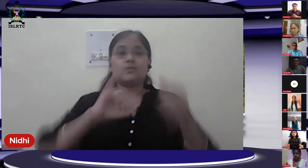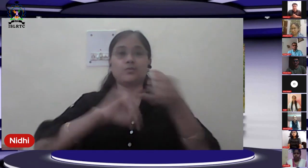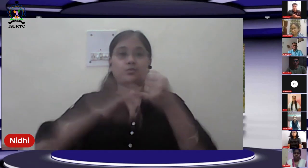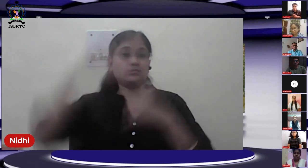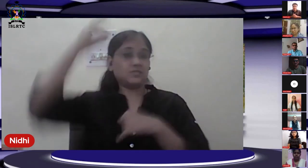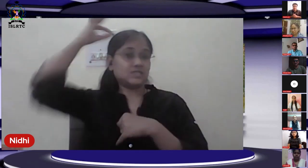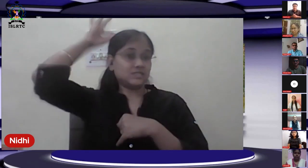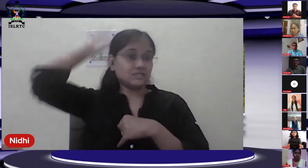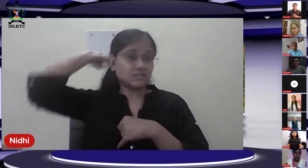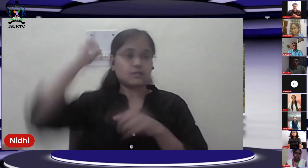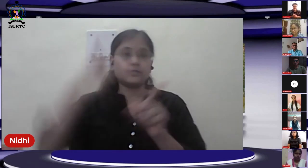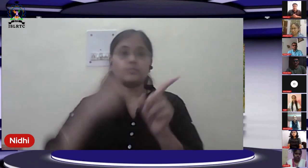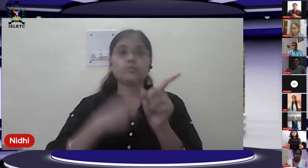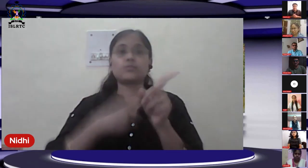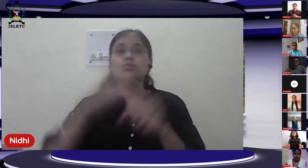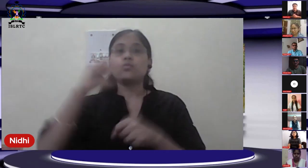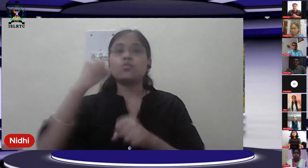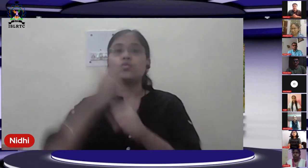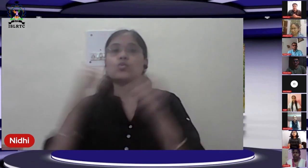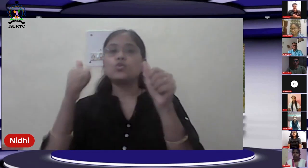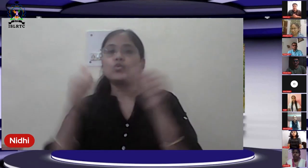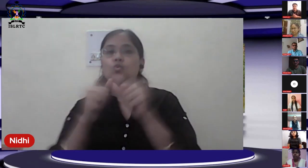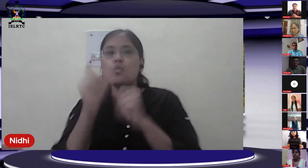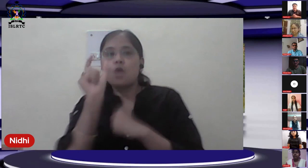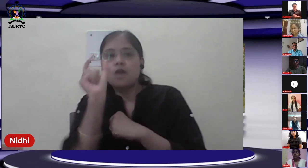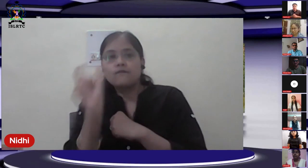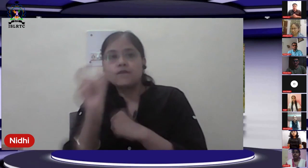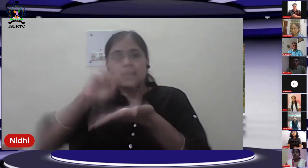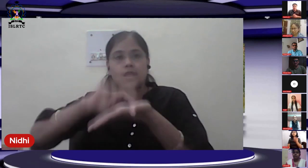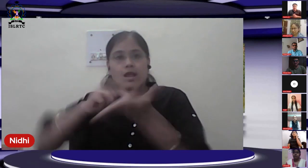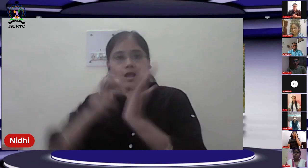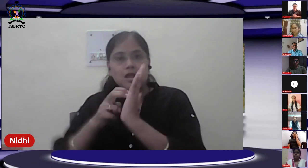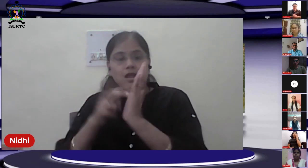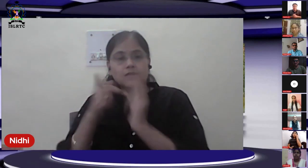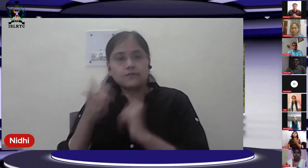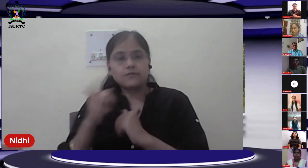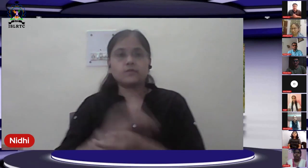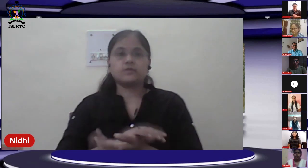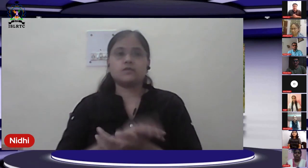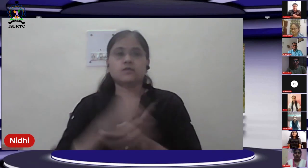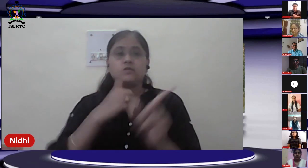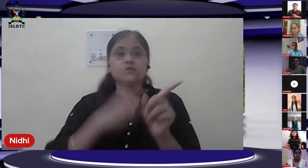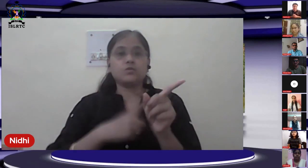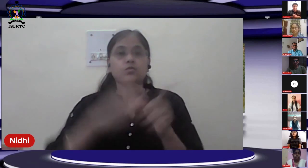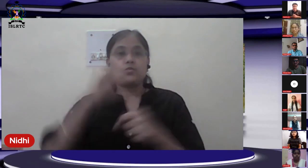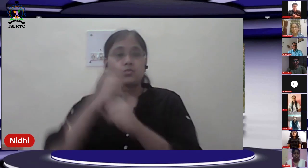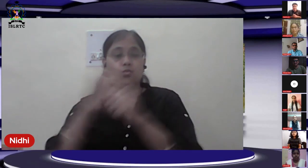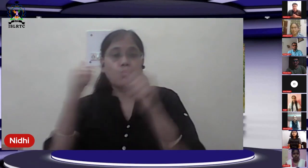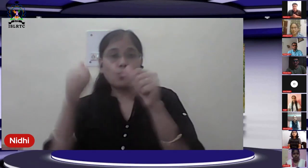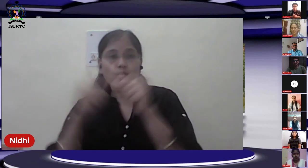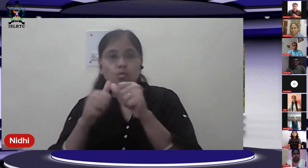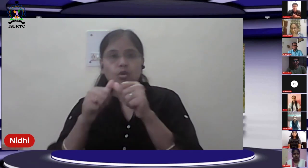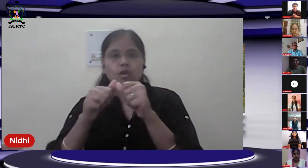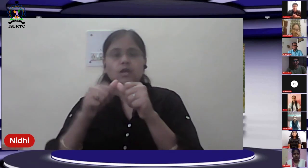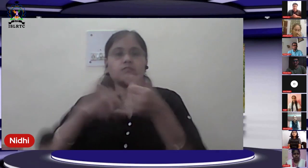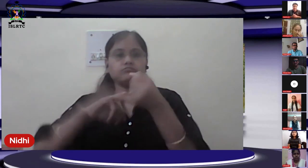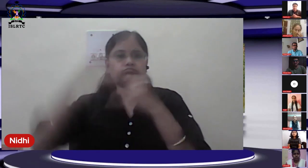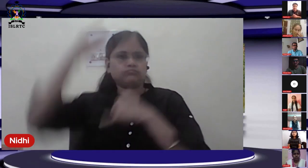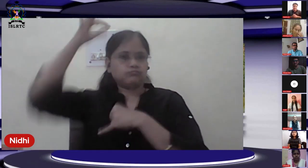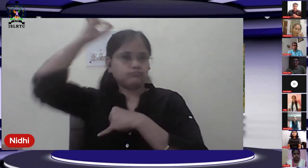देखें तो संस्कृत में इसको योगा को, मतलब योगा वैदिक संस्कृति में हम यदि इसको देखें कि योगा मतलब